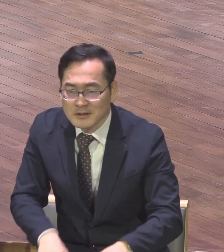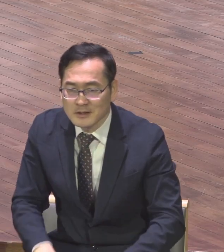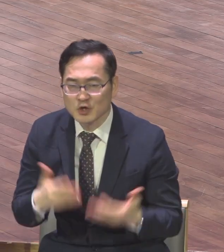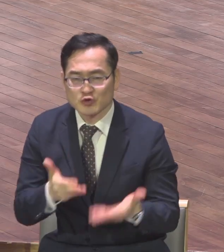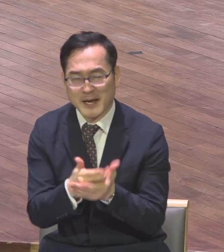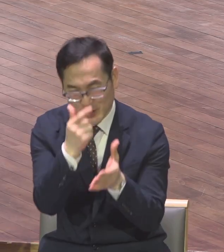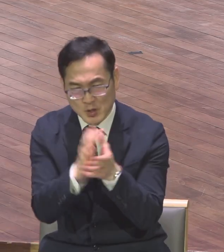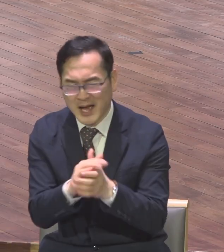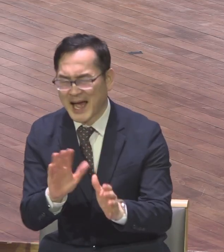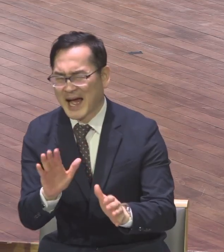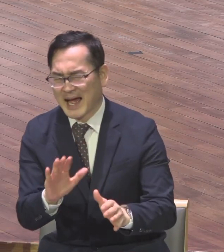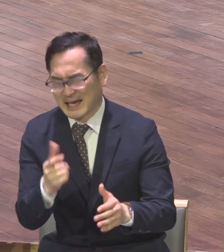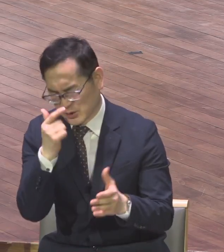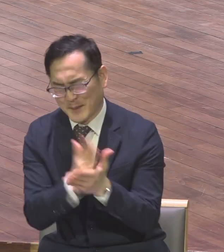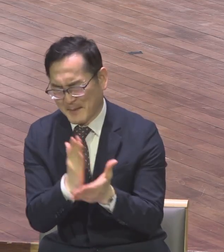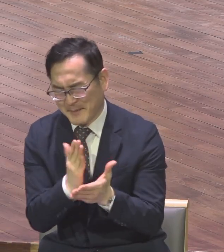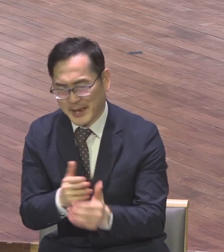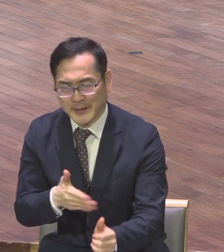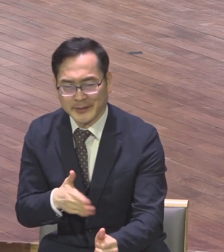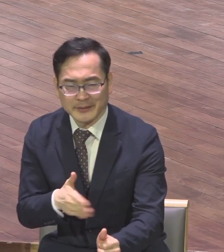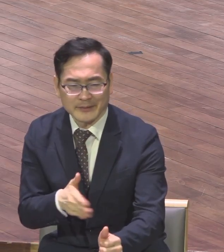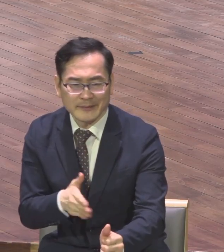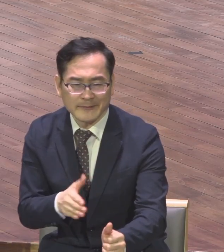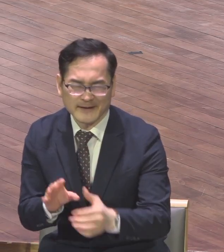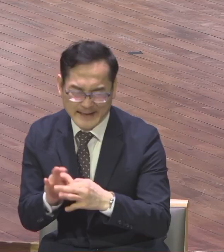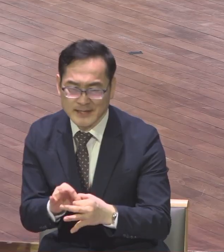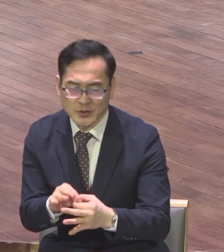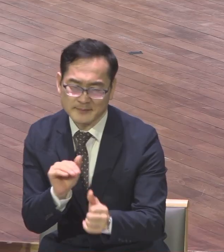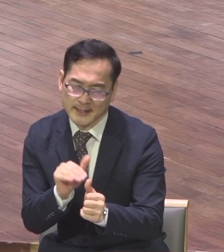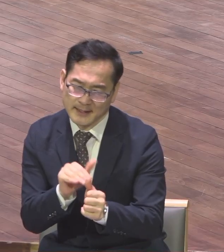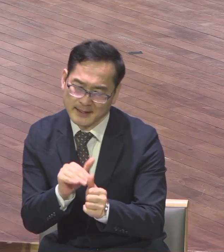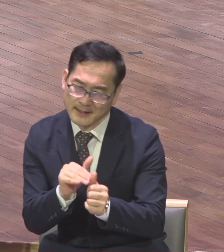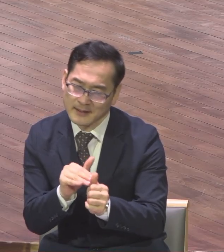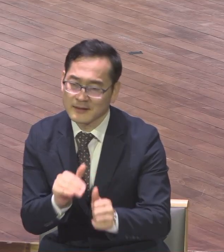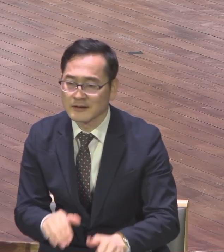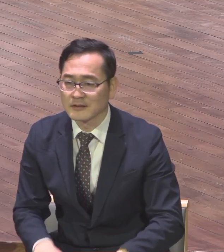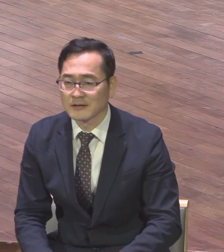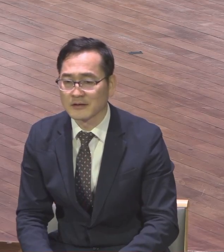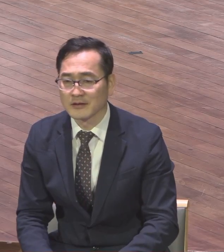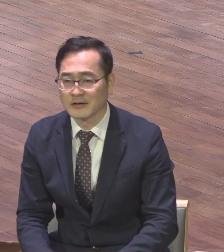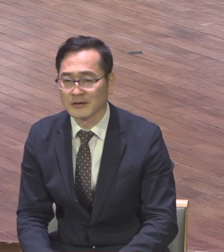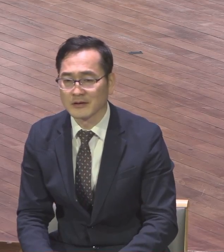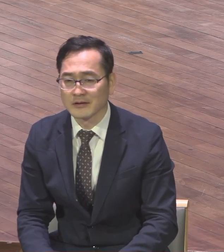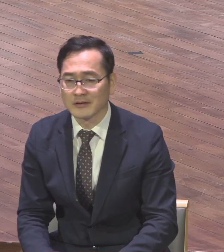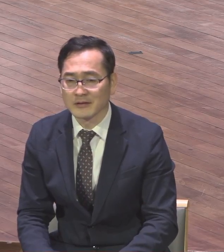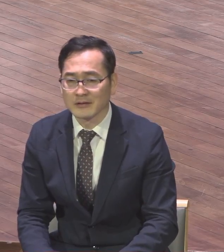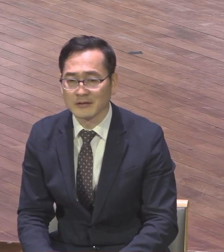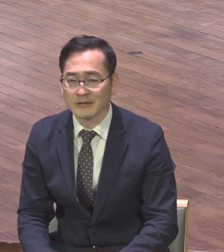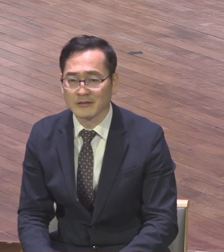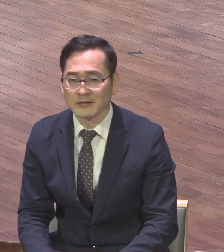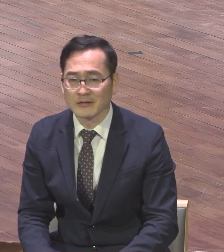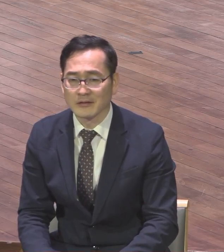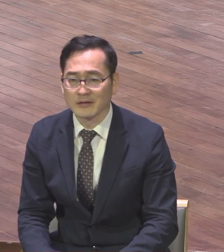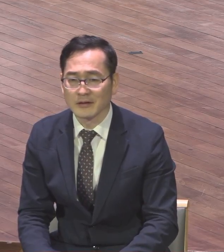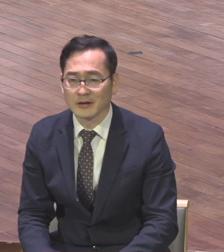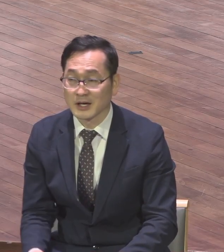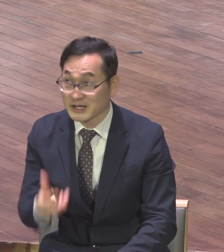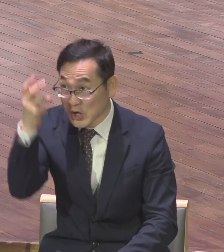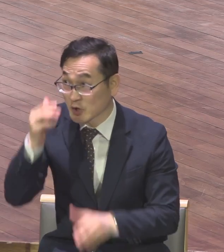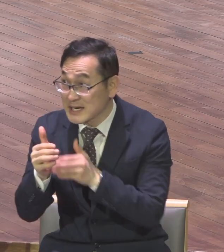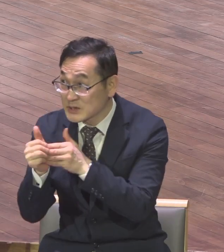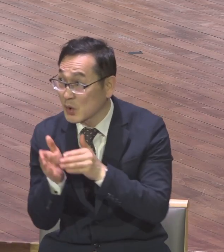쉬지 말고 기다려 항상 원망, 불평하고 정반대지요.